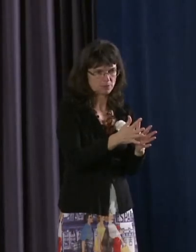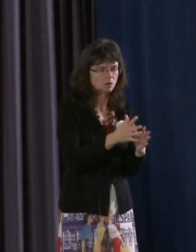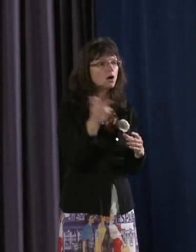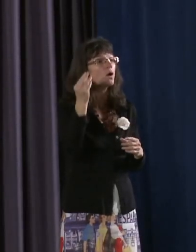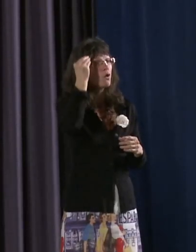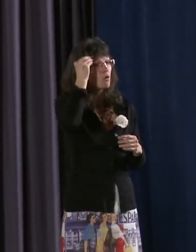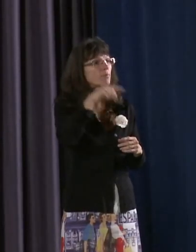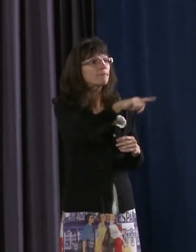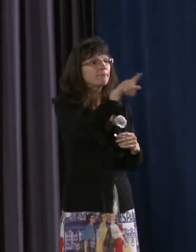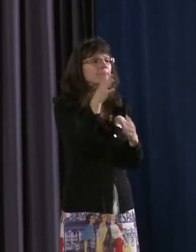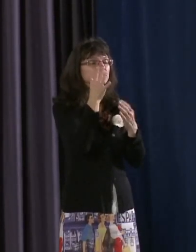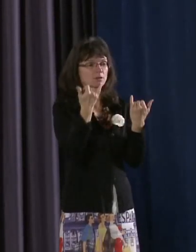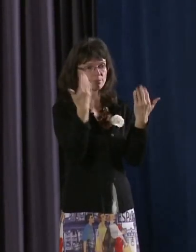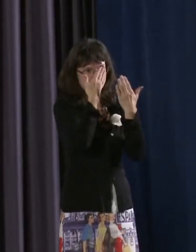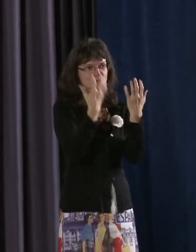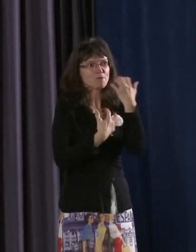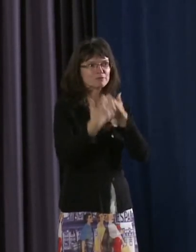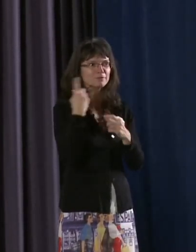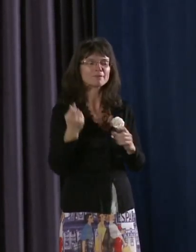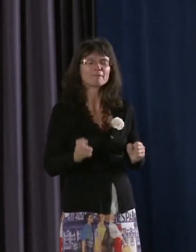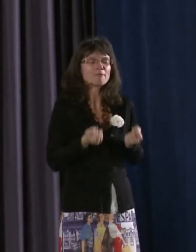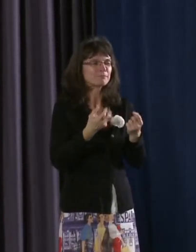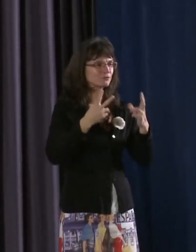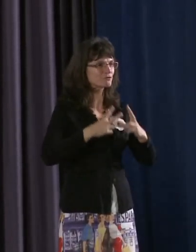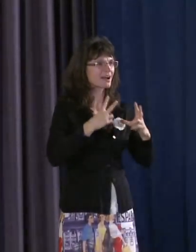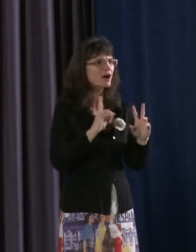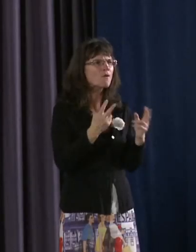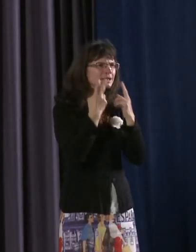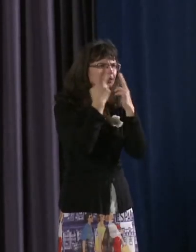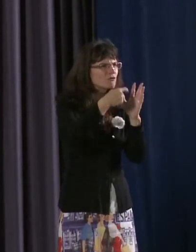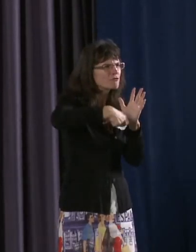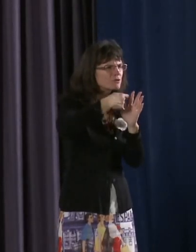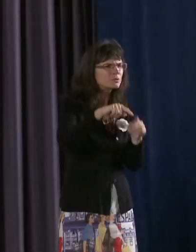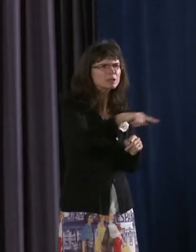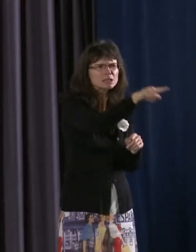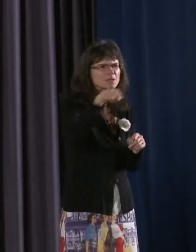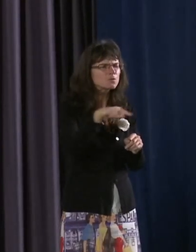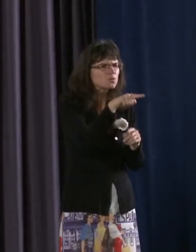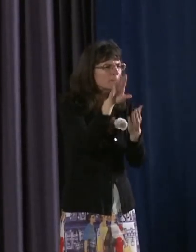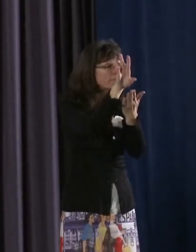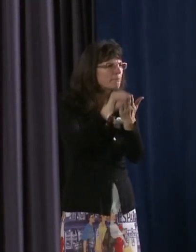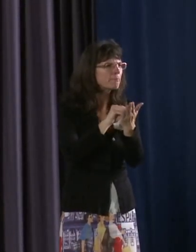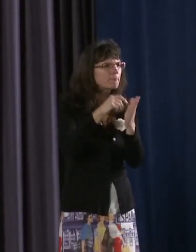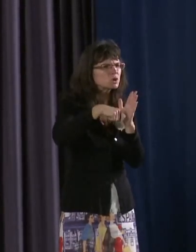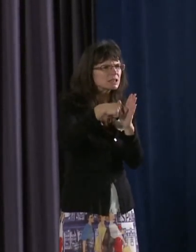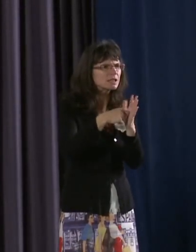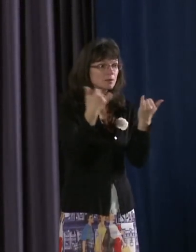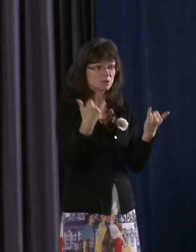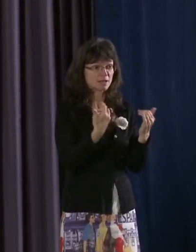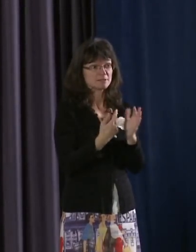boste uživali nocoj. Jaz komaj čakam, da vidim, kako izgledajo filmi, ki ste jih vi posneli in ki bodo danes predstavljeni na 6. filmskem